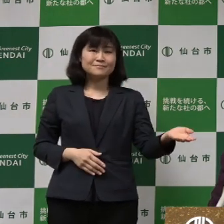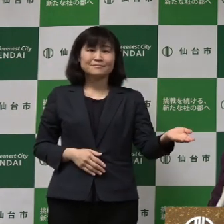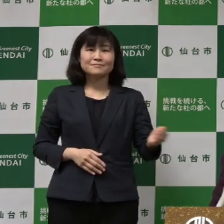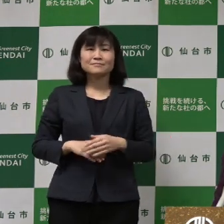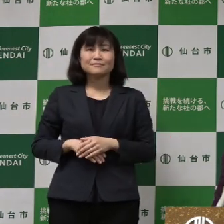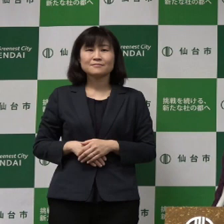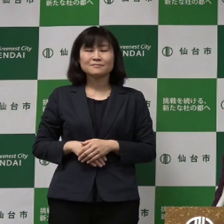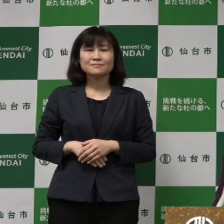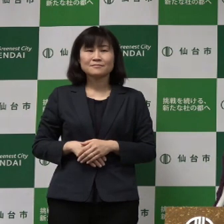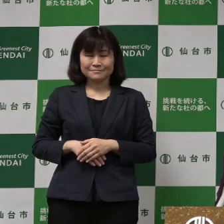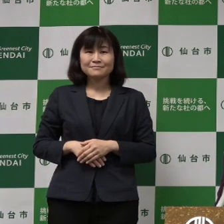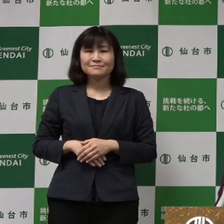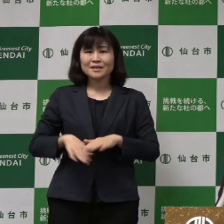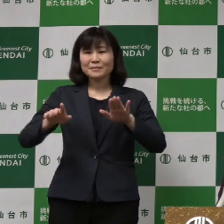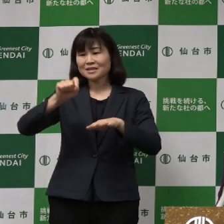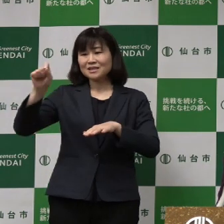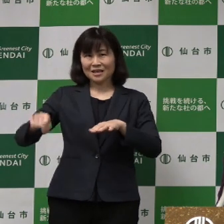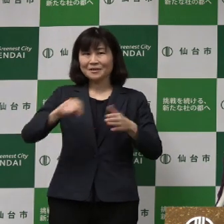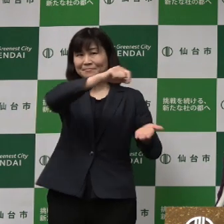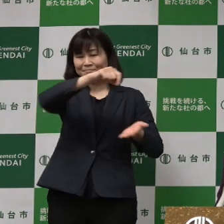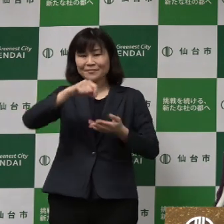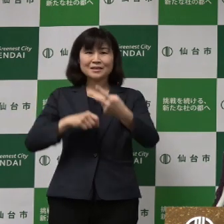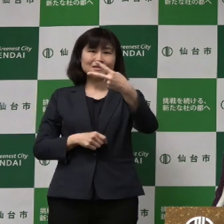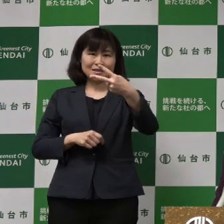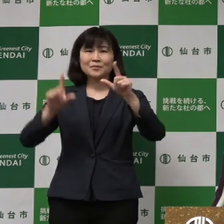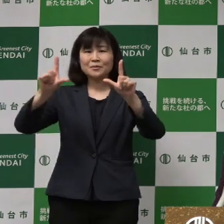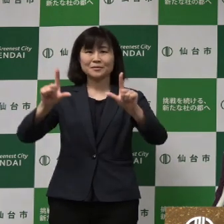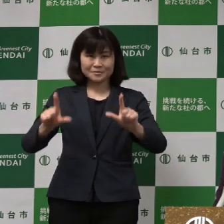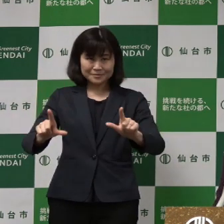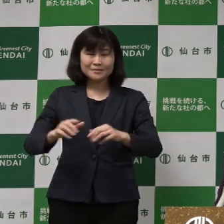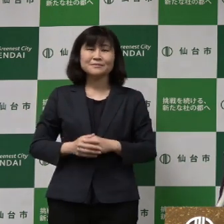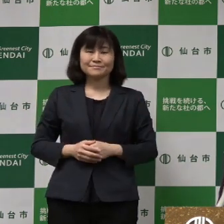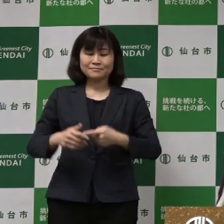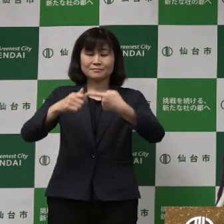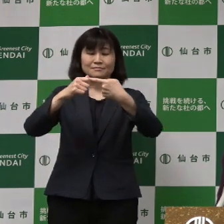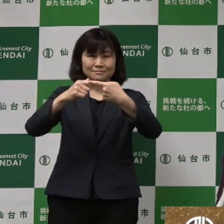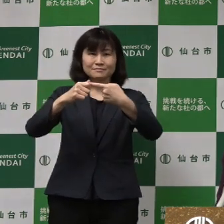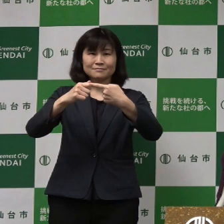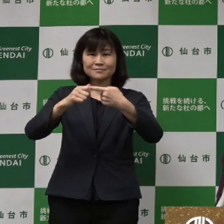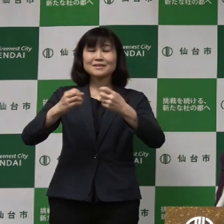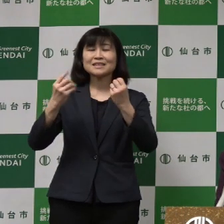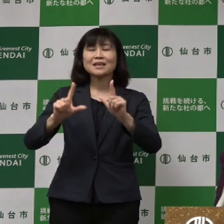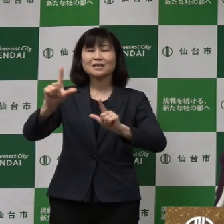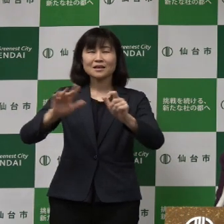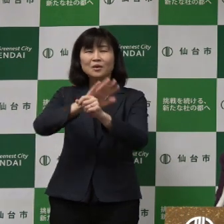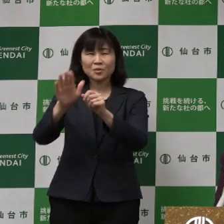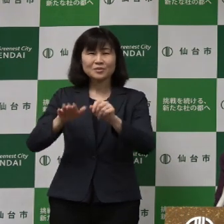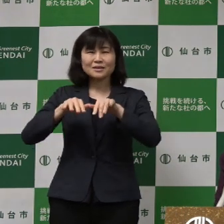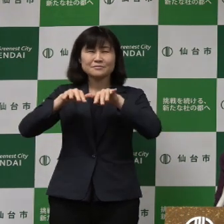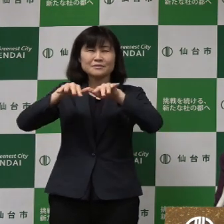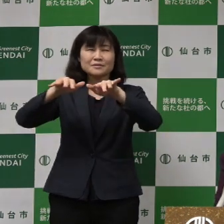今お話ありました2点でございます。新型コロナウイルス感染症の感染状況につい